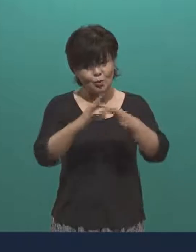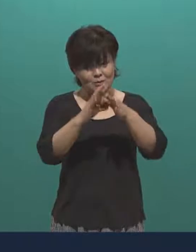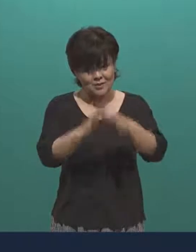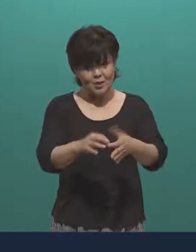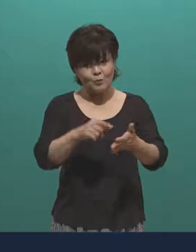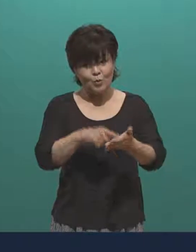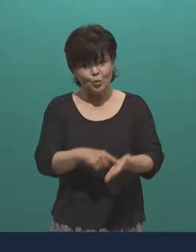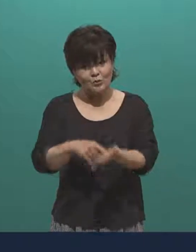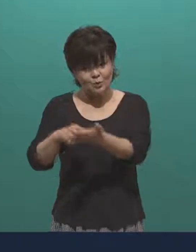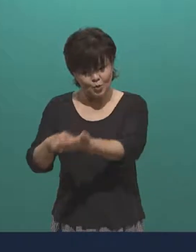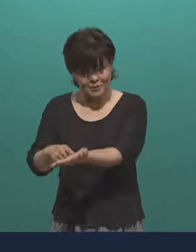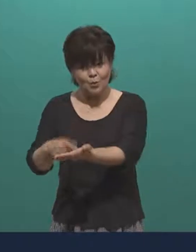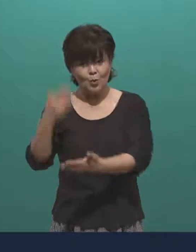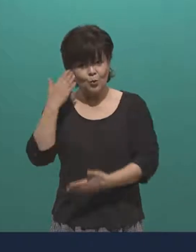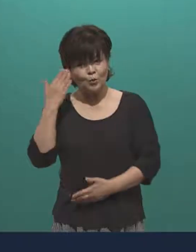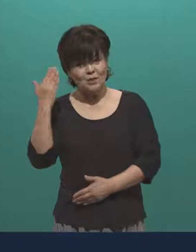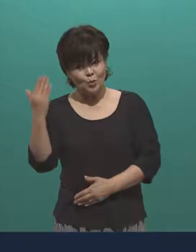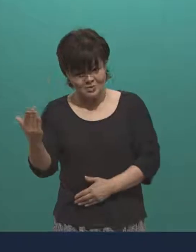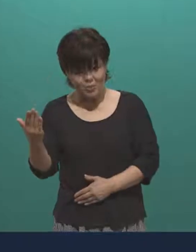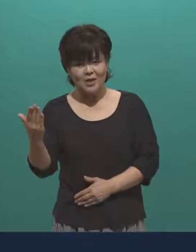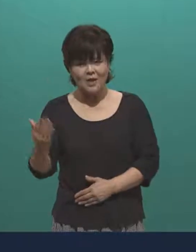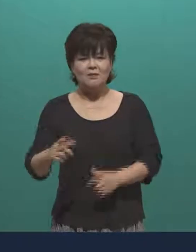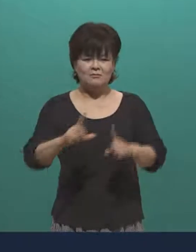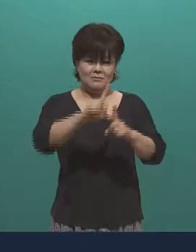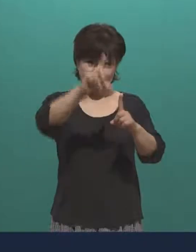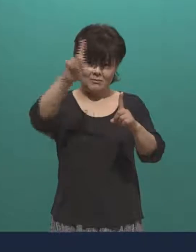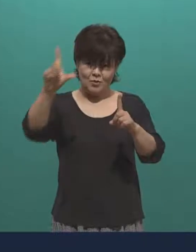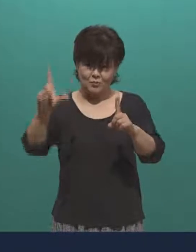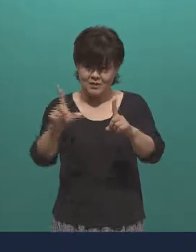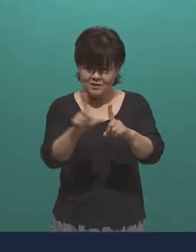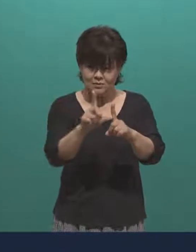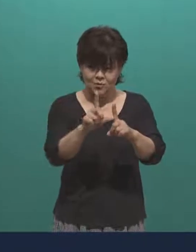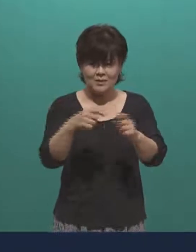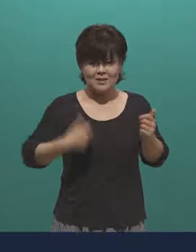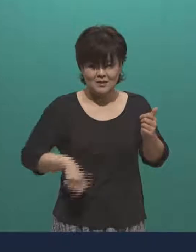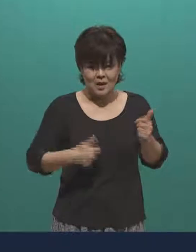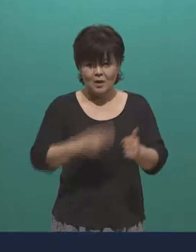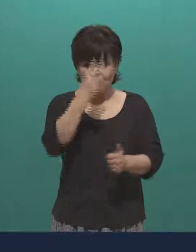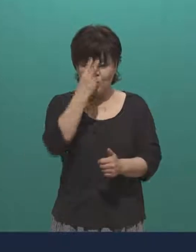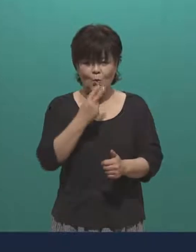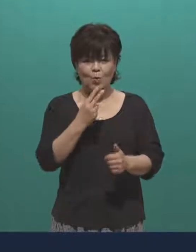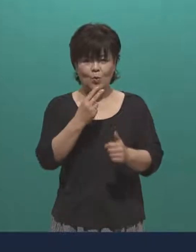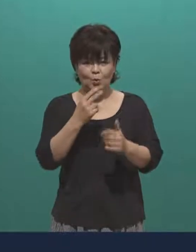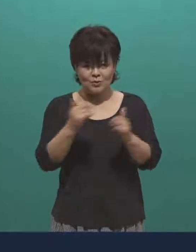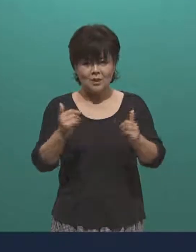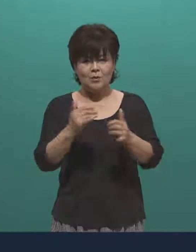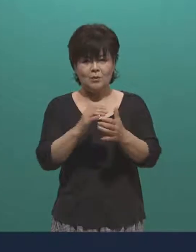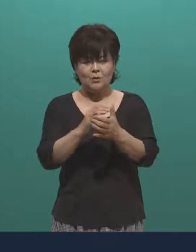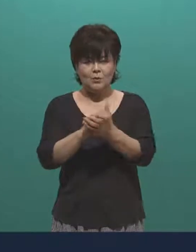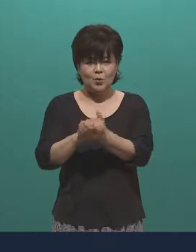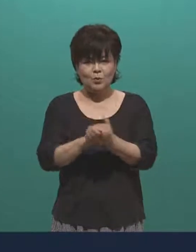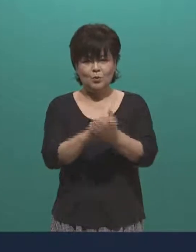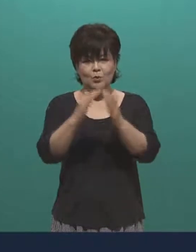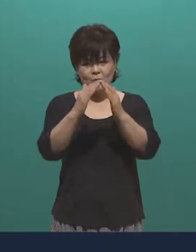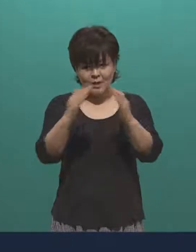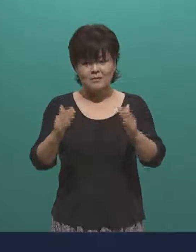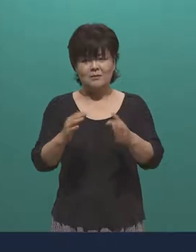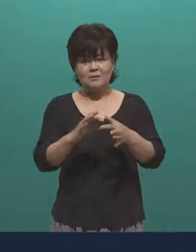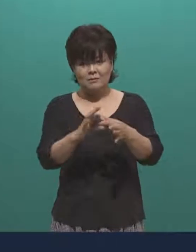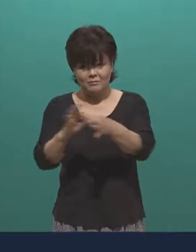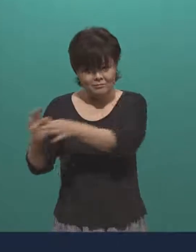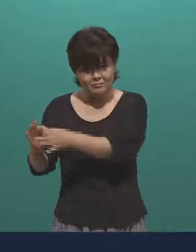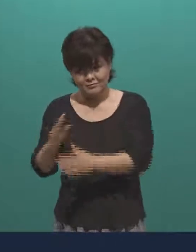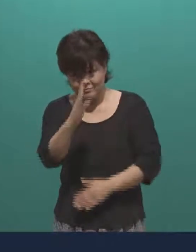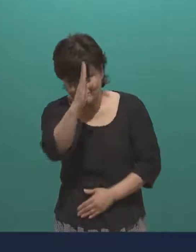交流会についてのお申し込みやお問い合わせは NPO 法人滋賀盲ろう者友の会までご連絡ください。